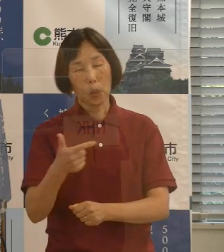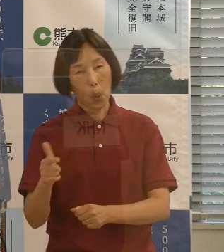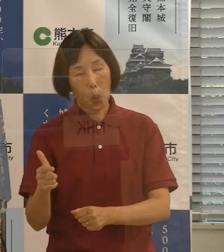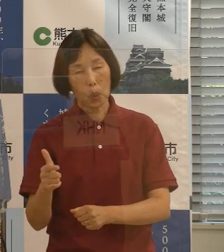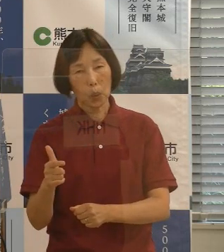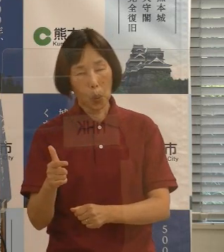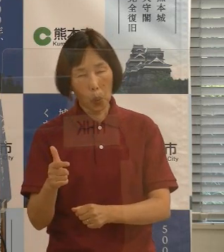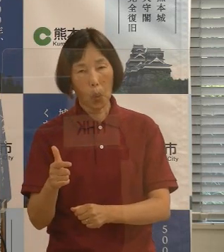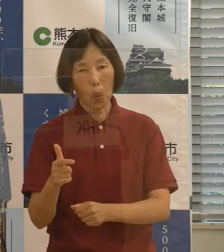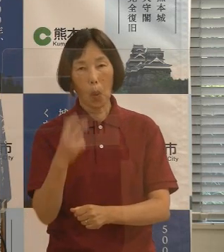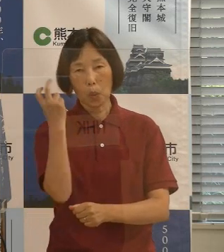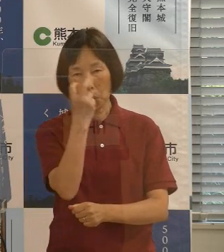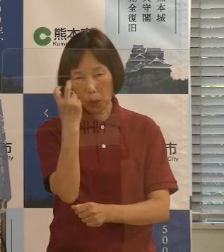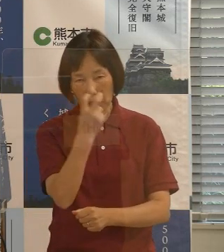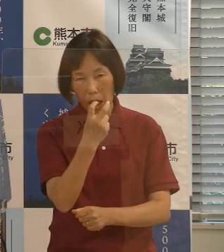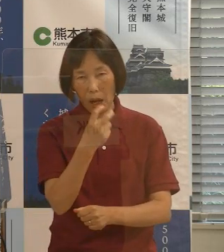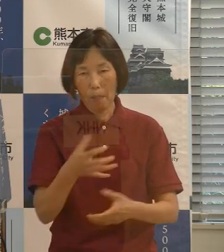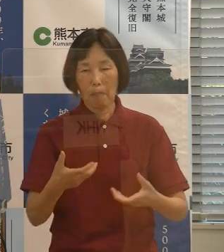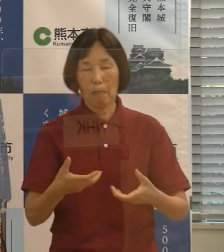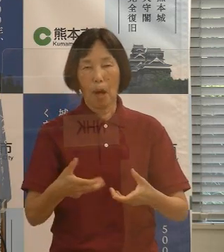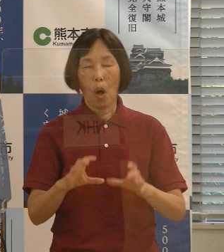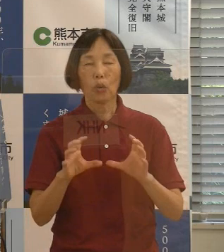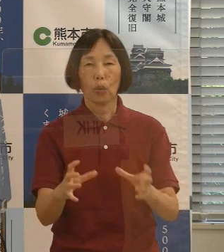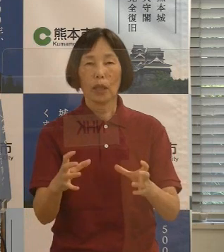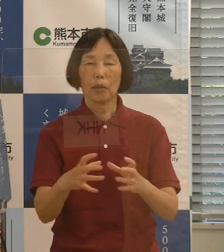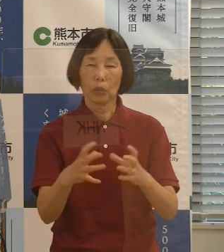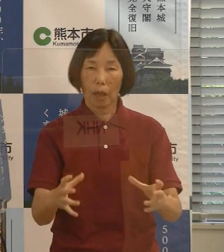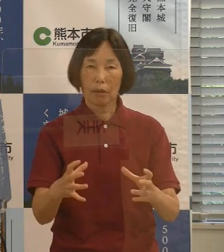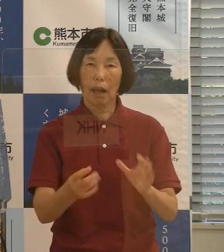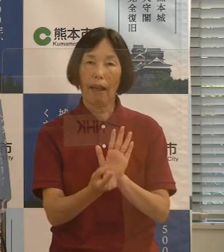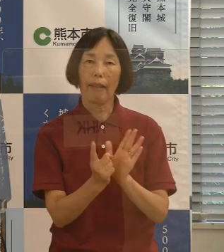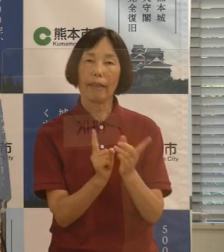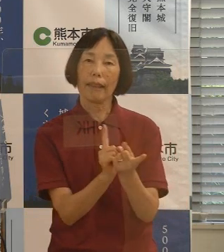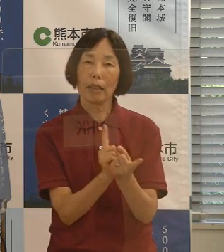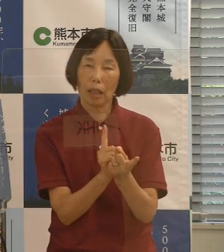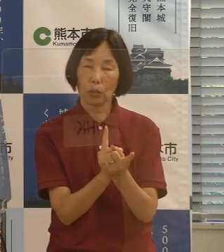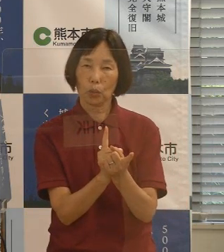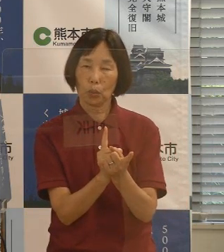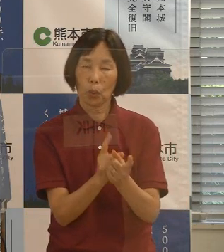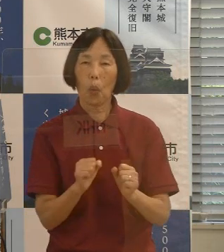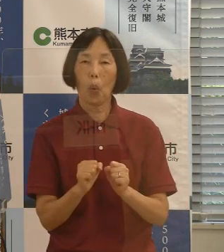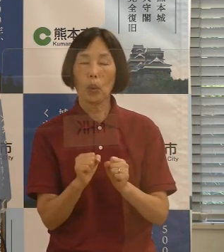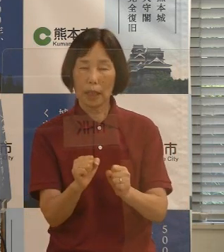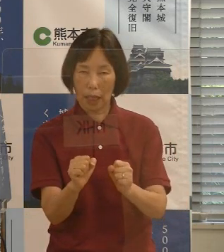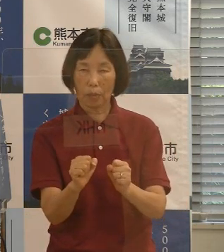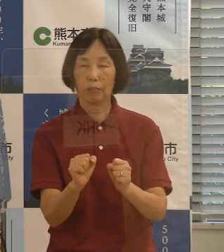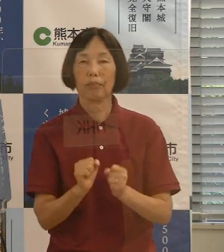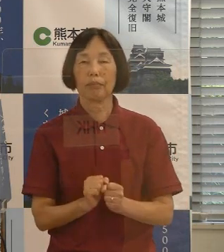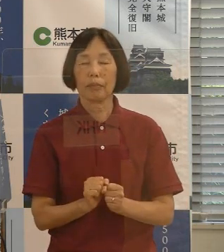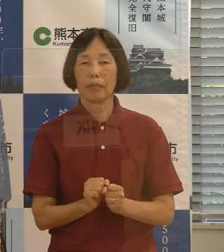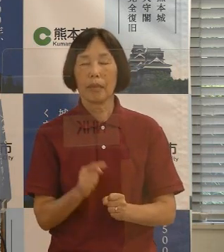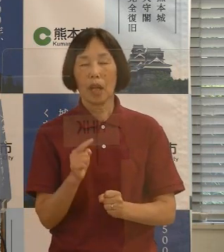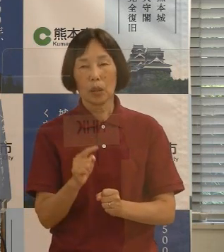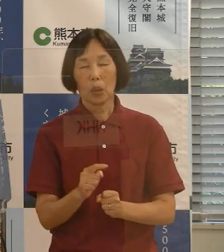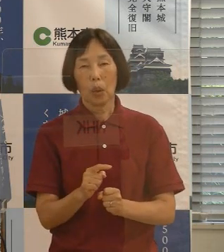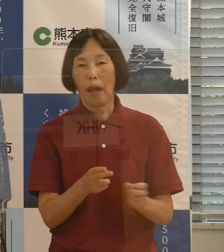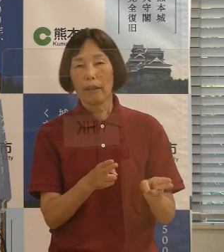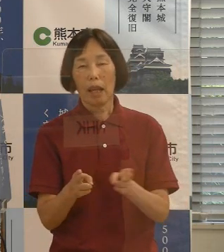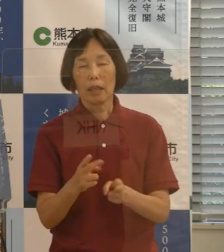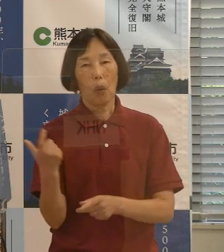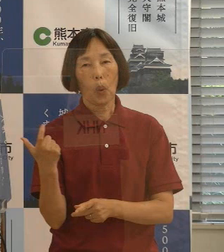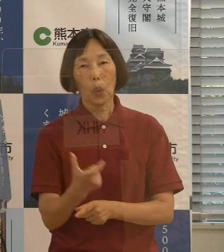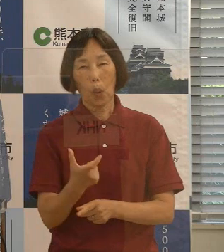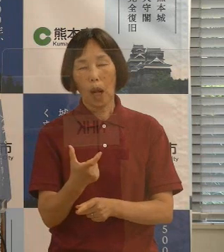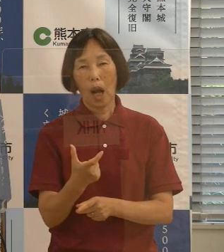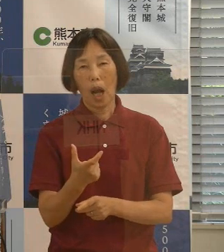的疫学調査、まあ、あるいはクラスター対策というものを保健所の方でですね、やっています。まあ、そういうものを体制を強化するためにですね、まあ、数が